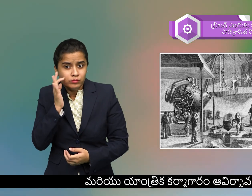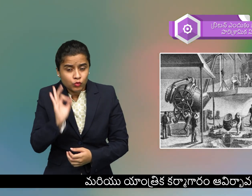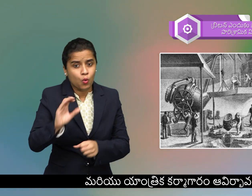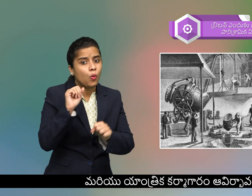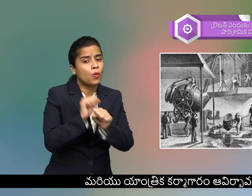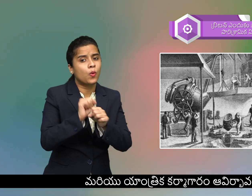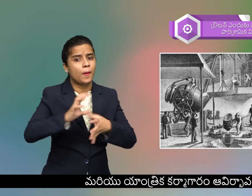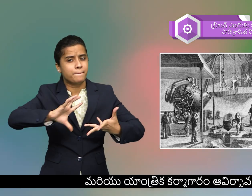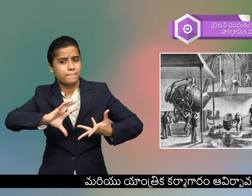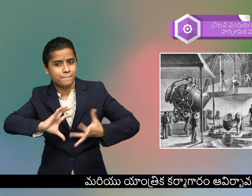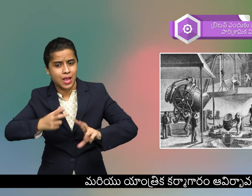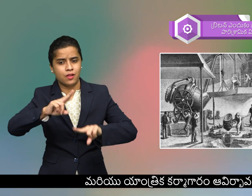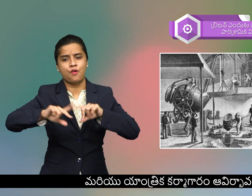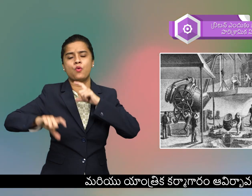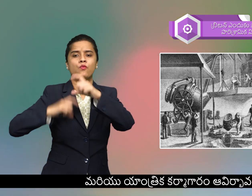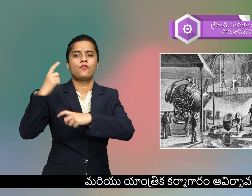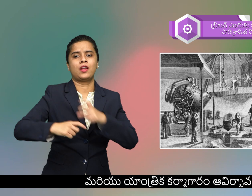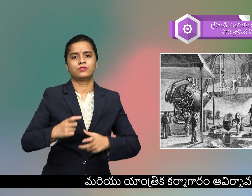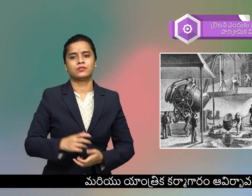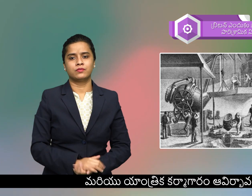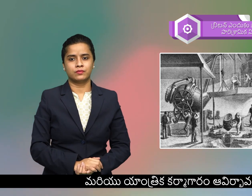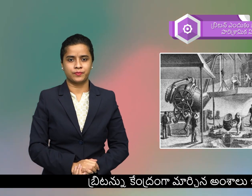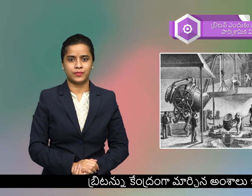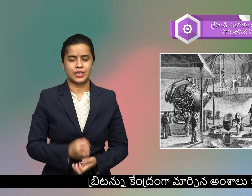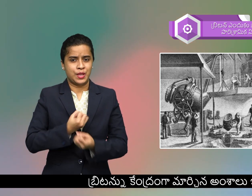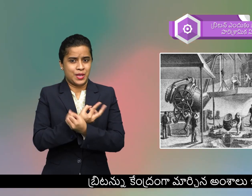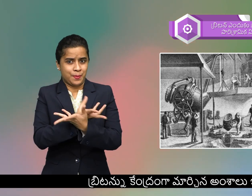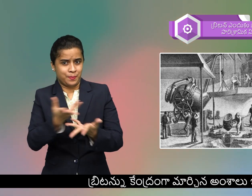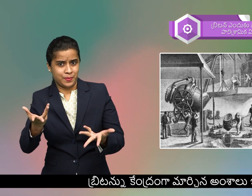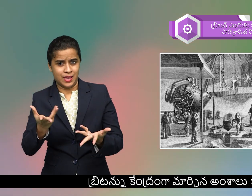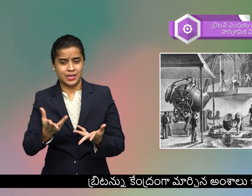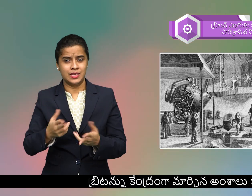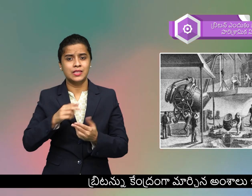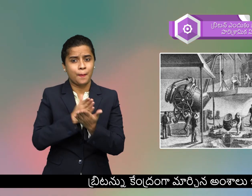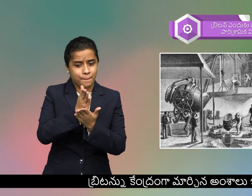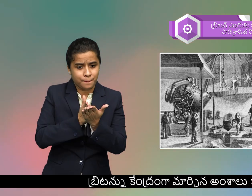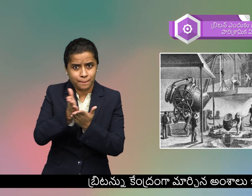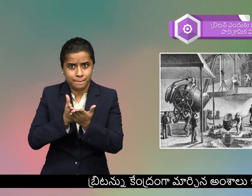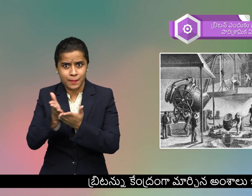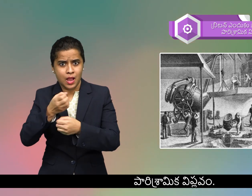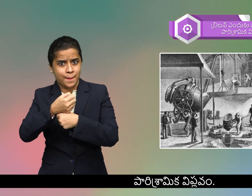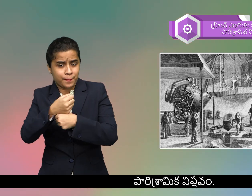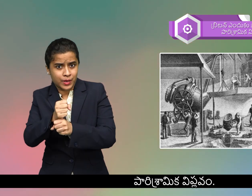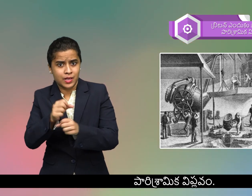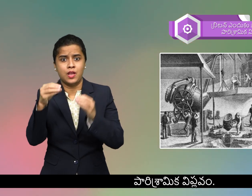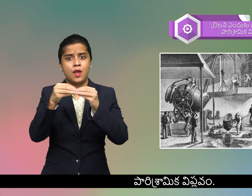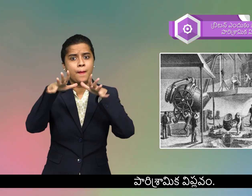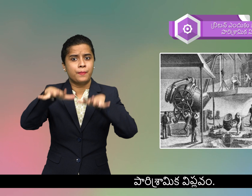మరియు యాంత్రిక కర్మాగారం ఆవిర్భావం బ్రిటన్ను కేంద్రంగా మార్చిన అంశాలు ఇవి. పారిశ్రామిక విప్లవం.